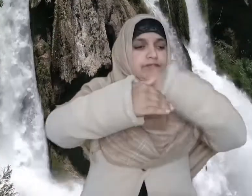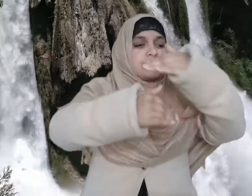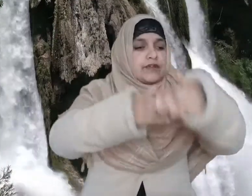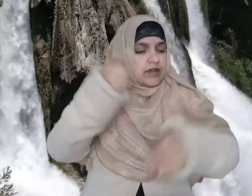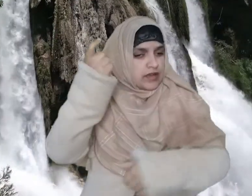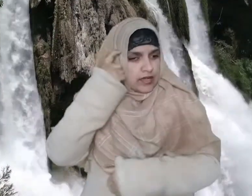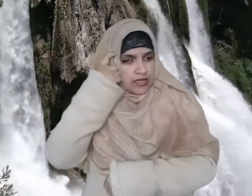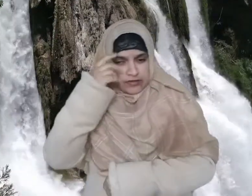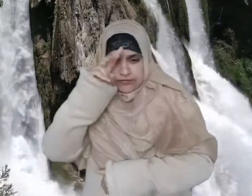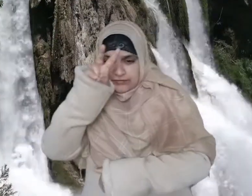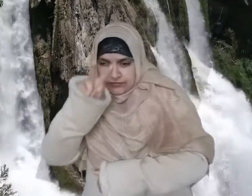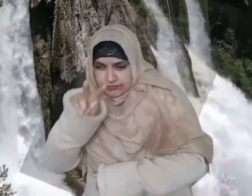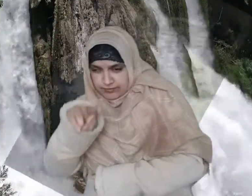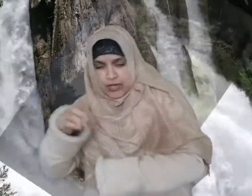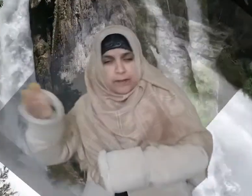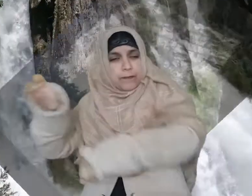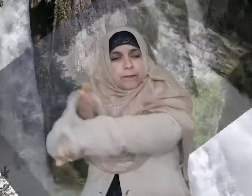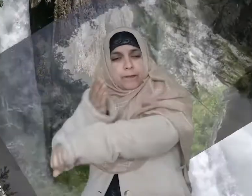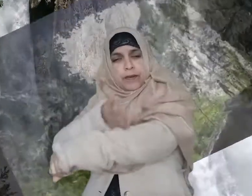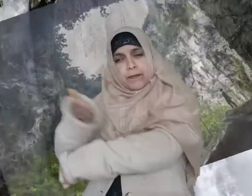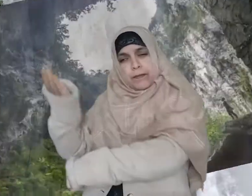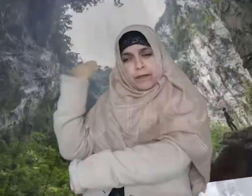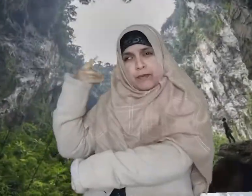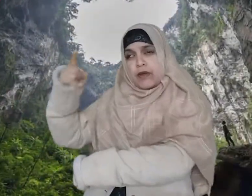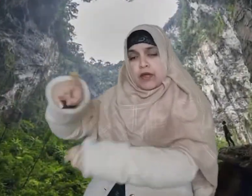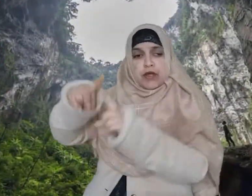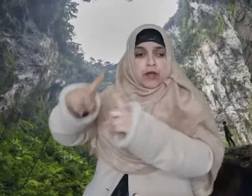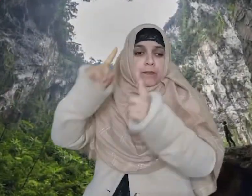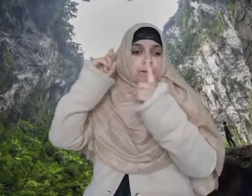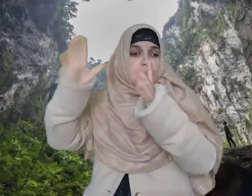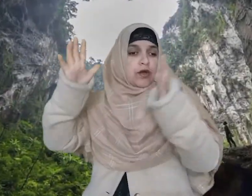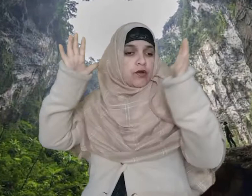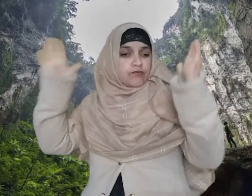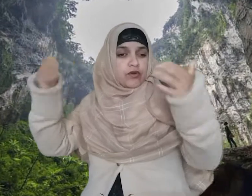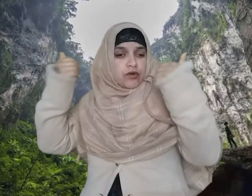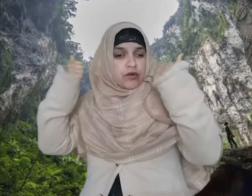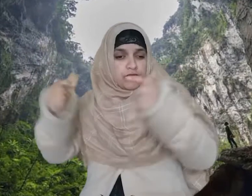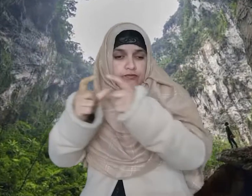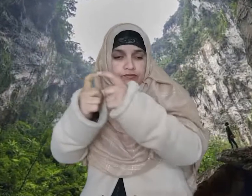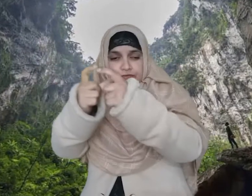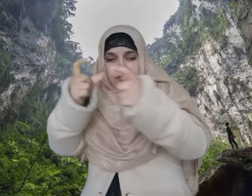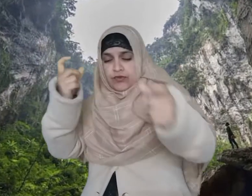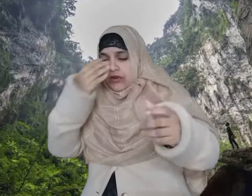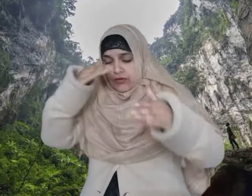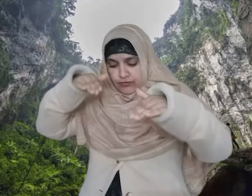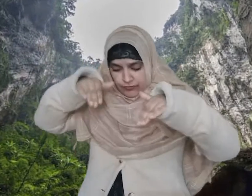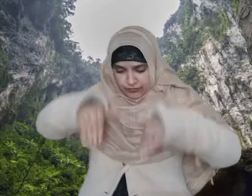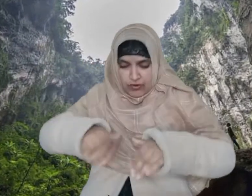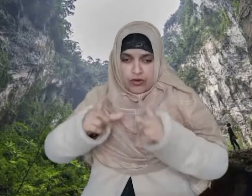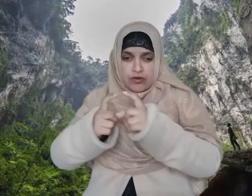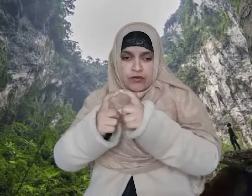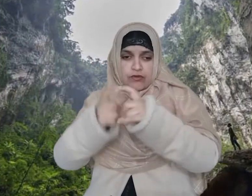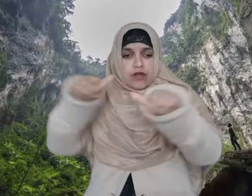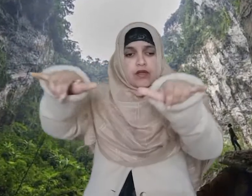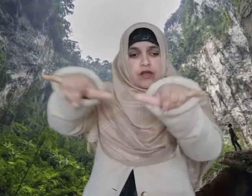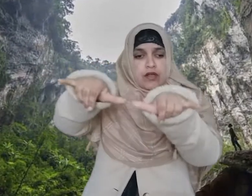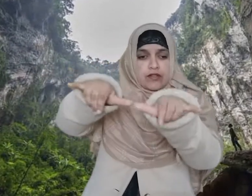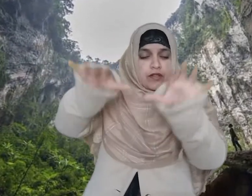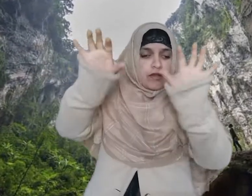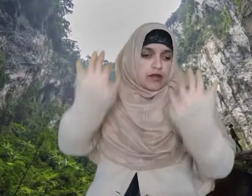میں گھنے پودے اور درخت اگے ہوئے ہیں۔ یہ جنگل جنگلی جانوروں کی آماج گاہ بن چکا ہے۔ مزید یہ کہ اس غار میں